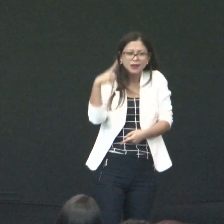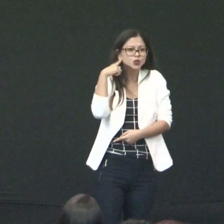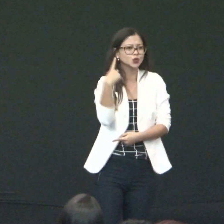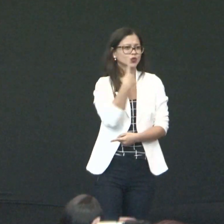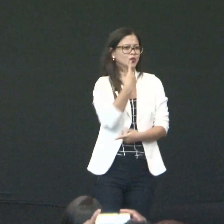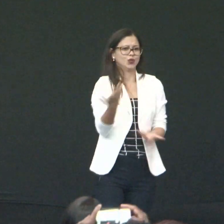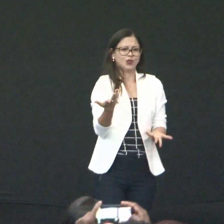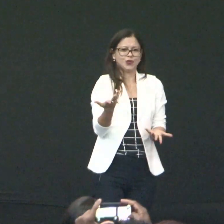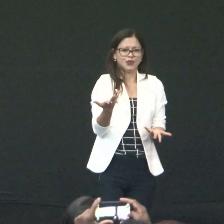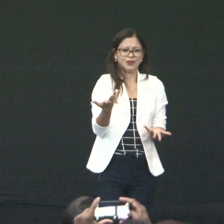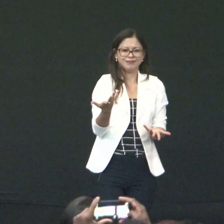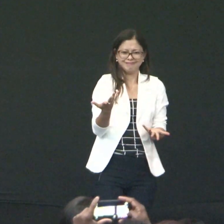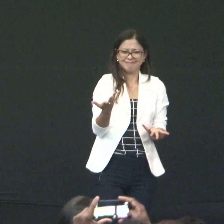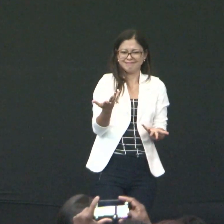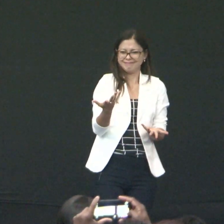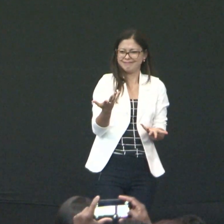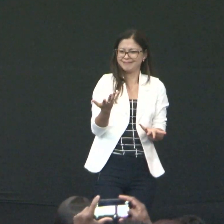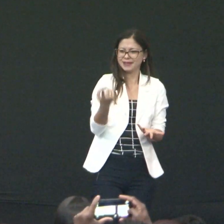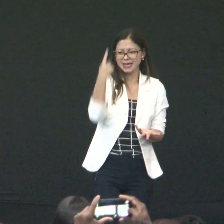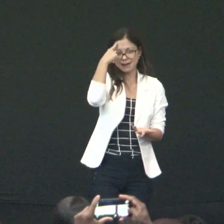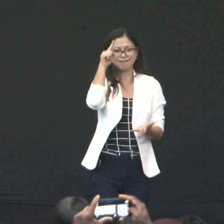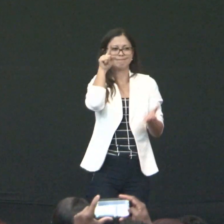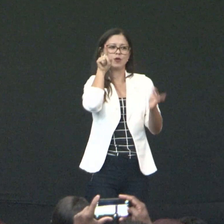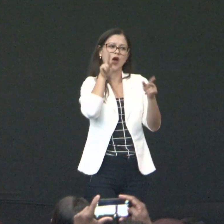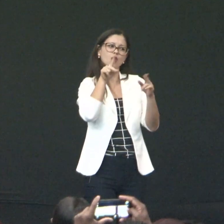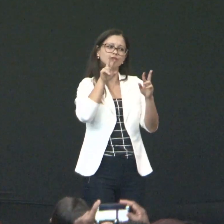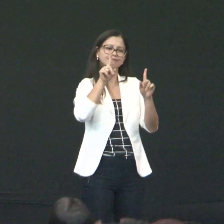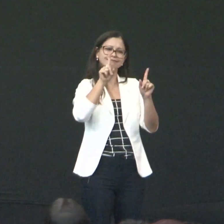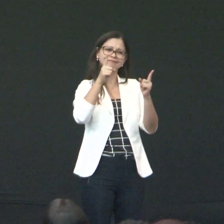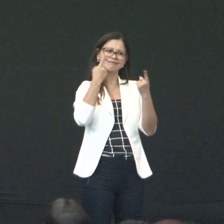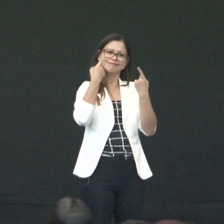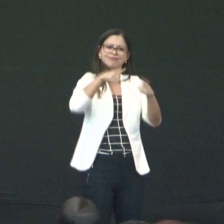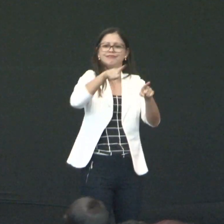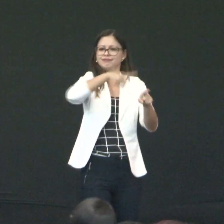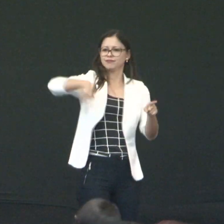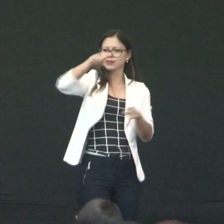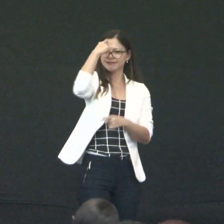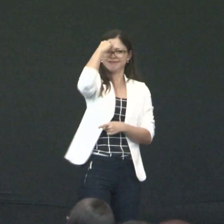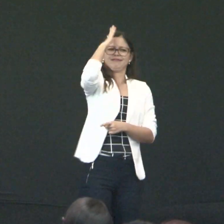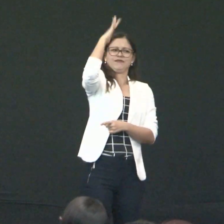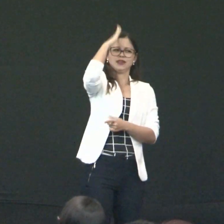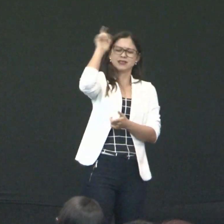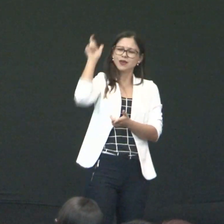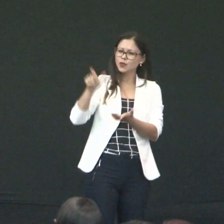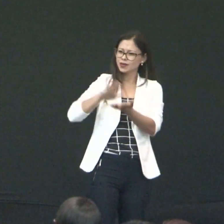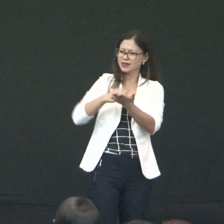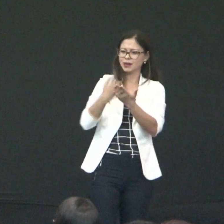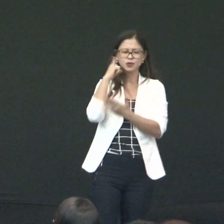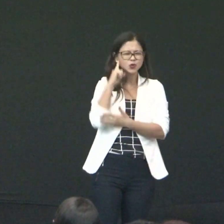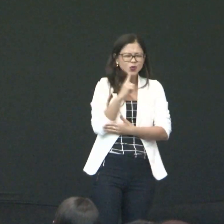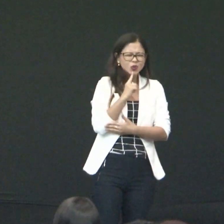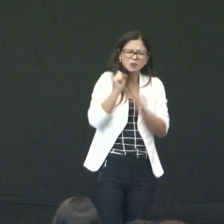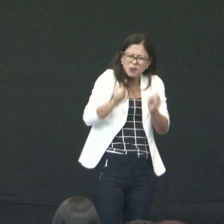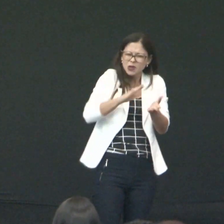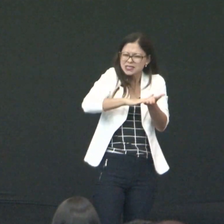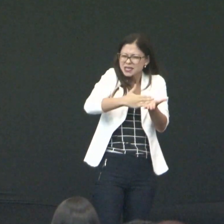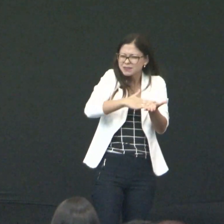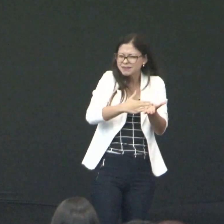Como é que acontece isso, ele sendo surdo? Então, na verdade, é uma provocação do que poderia